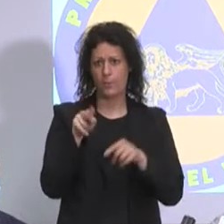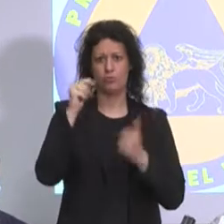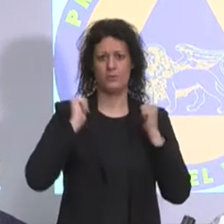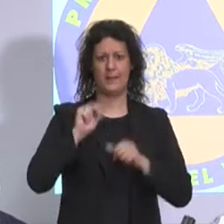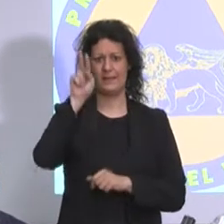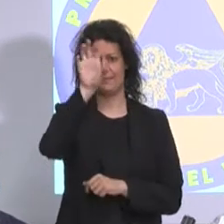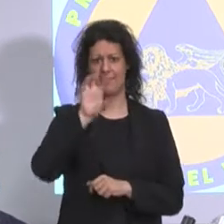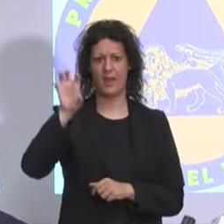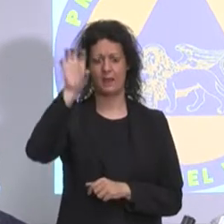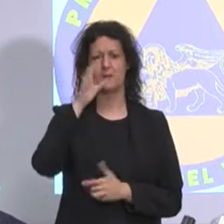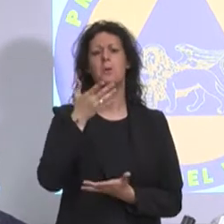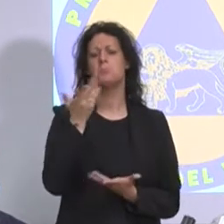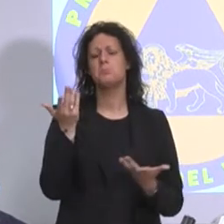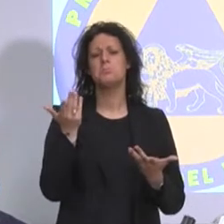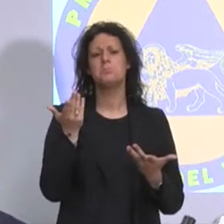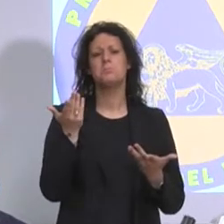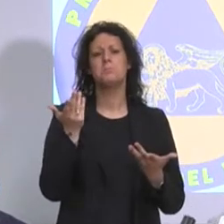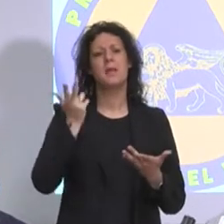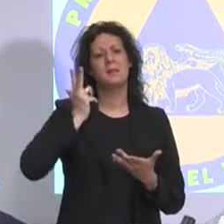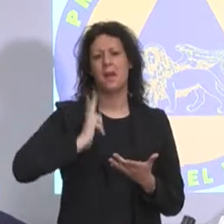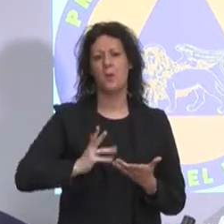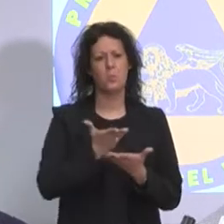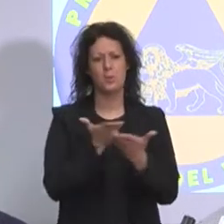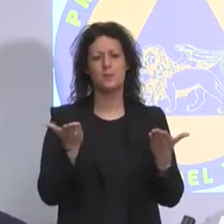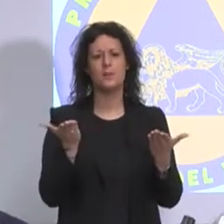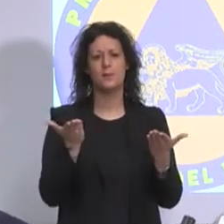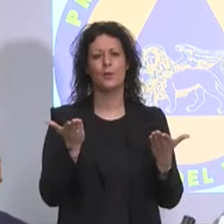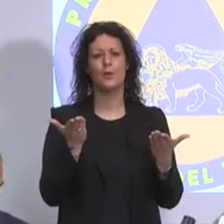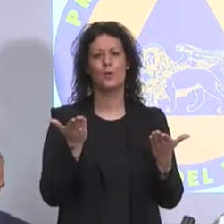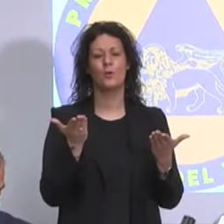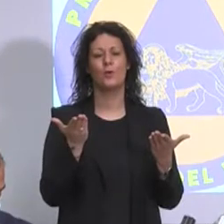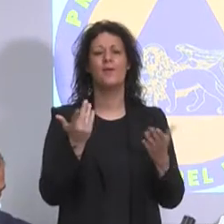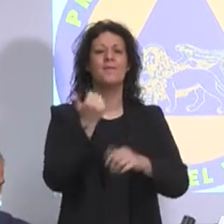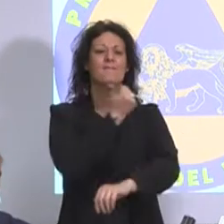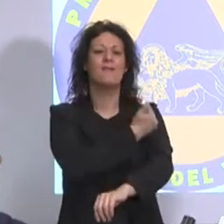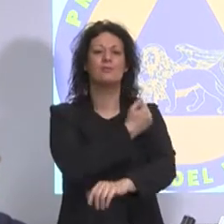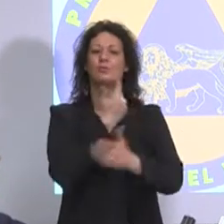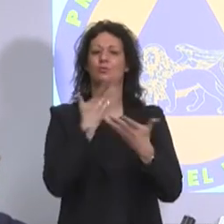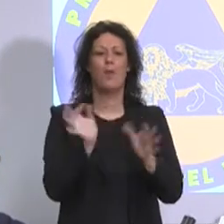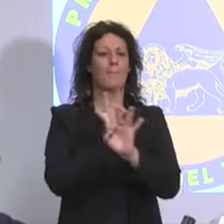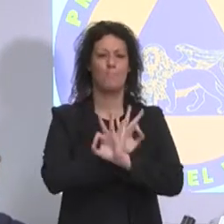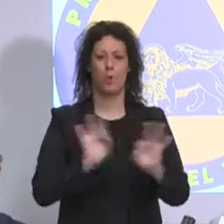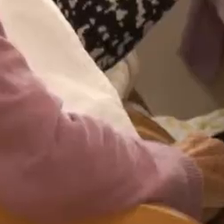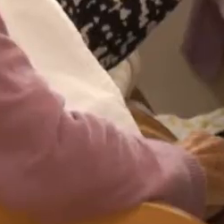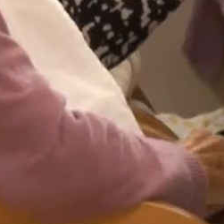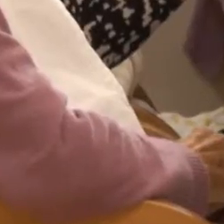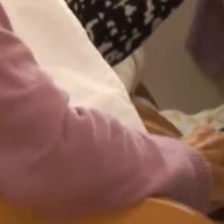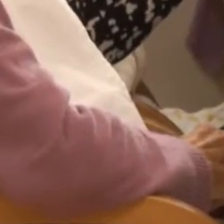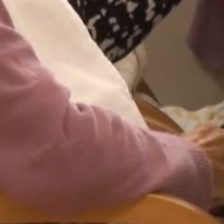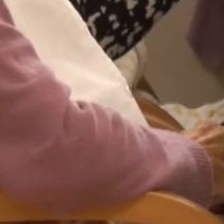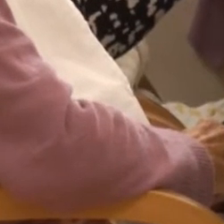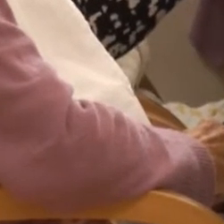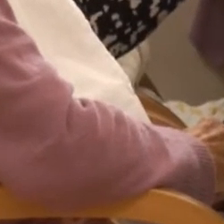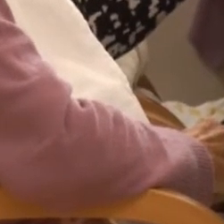ovviamente avere la tranquillità che i vaccini non arriveranno quando già l'autunno è iniziato, ma che abbiamo già chiuso questa partita. Ribadito